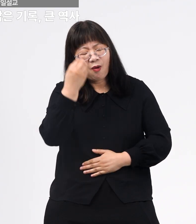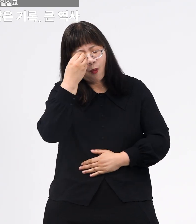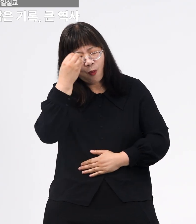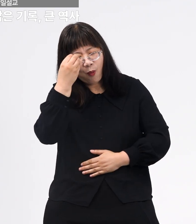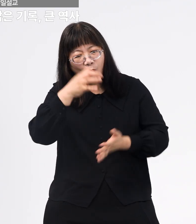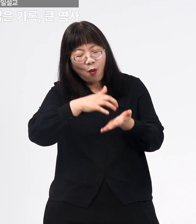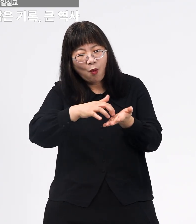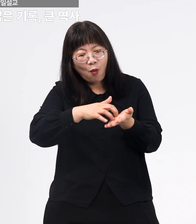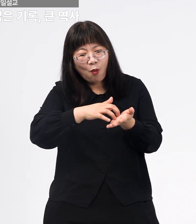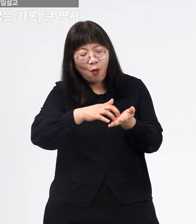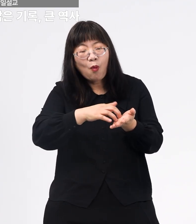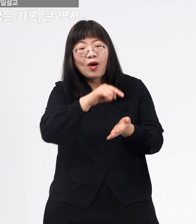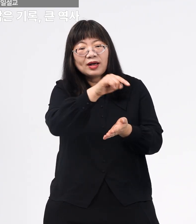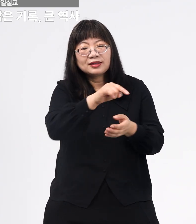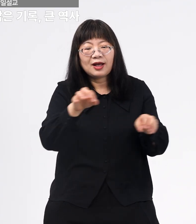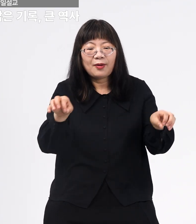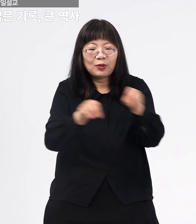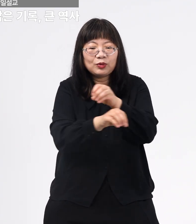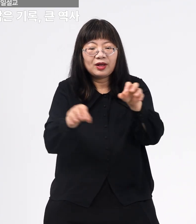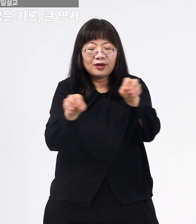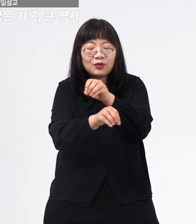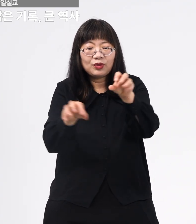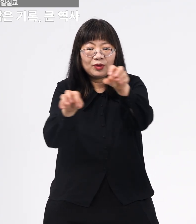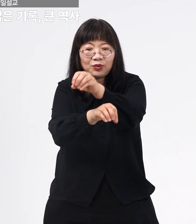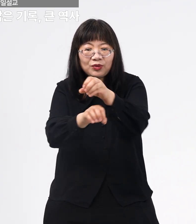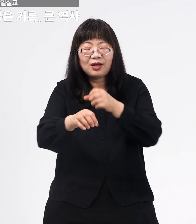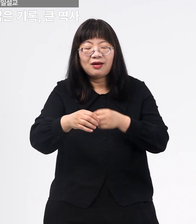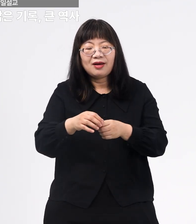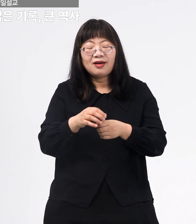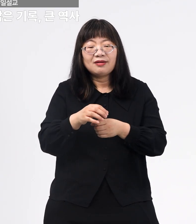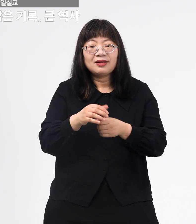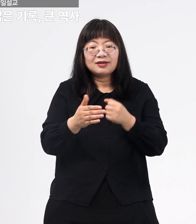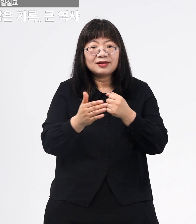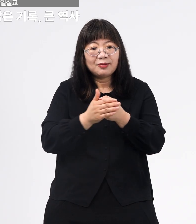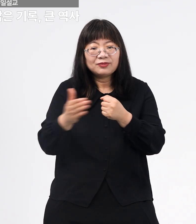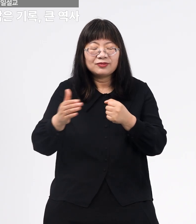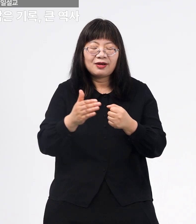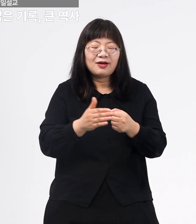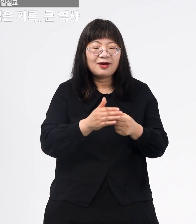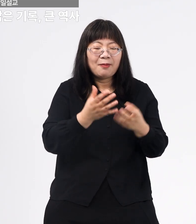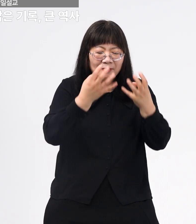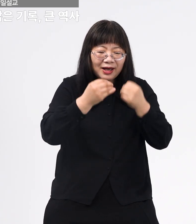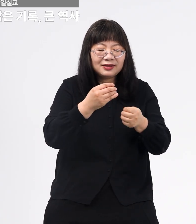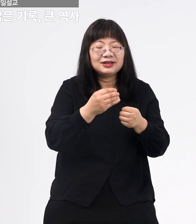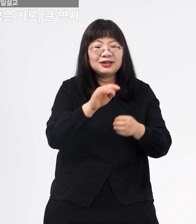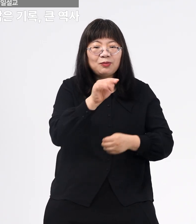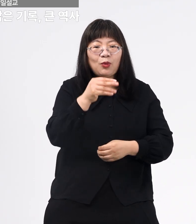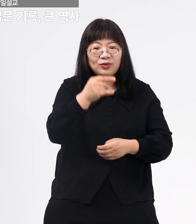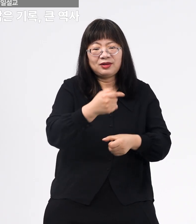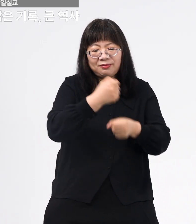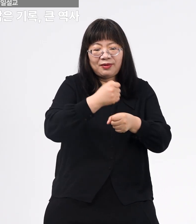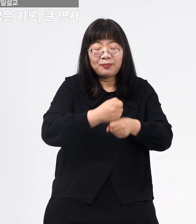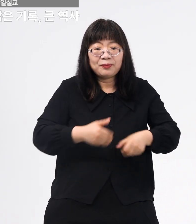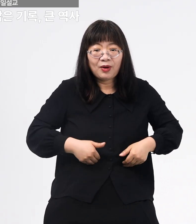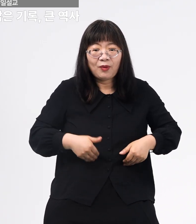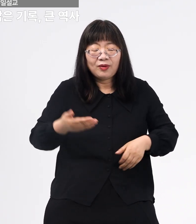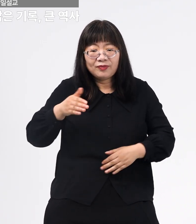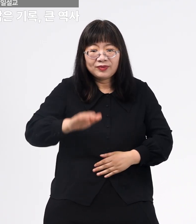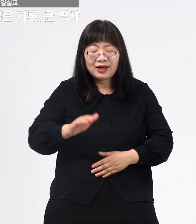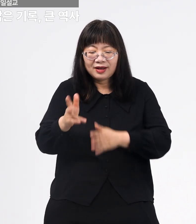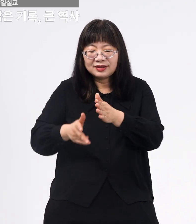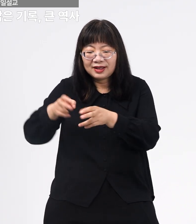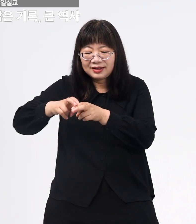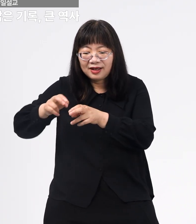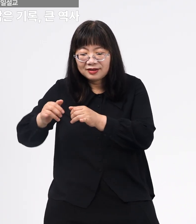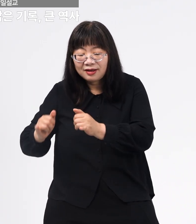늘 교체되고 쓰여지고 또 생산이 돼야 돼요. 근데 그 볼트는 기차 타는 사람이